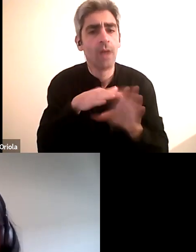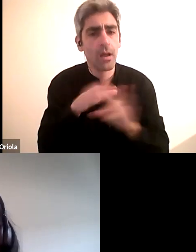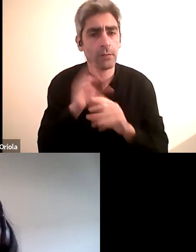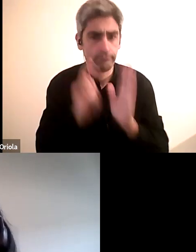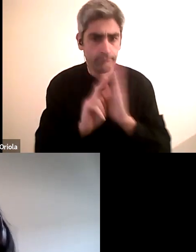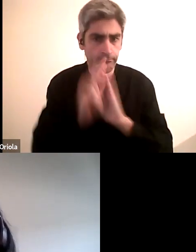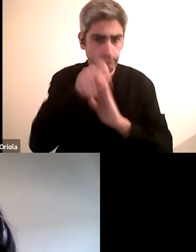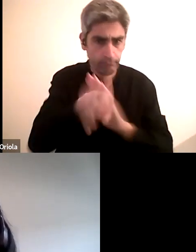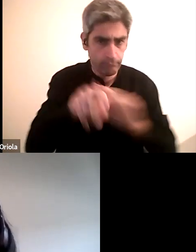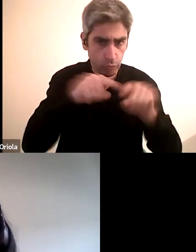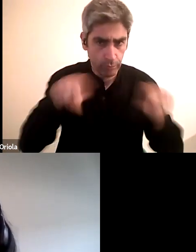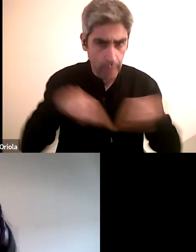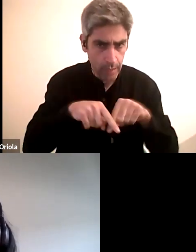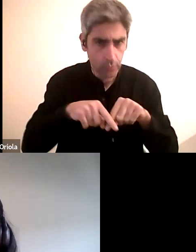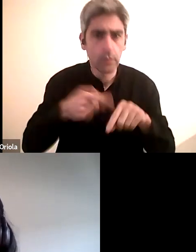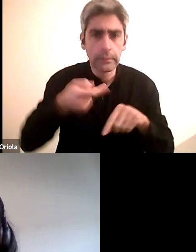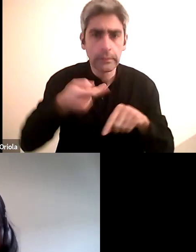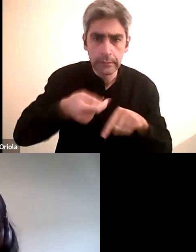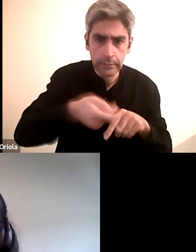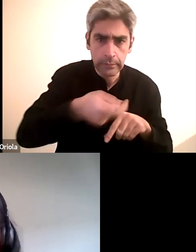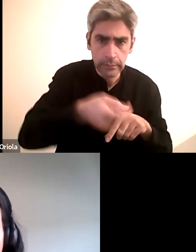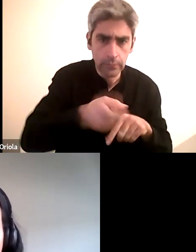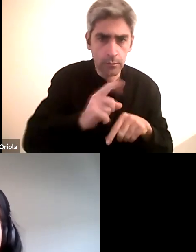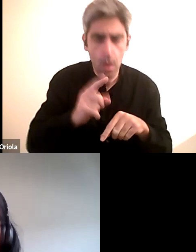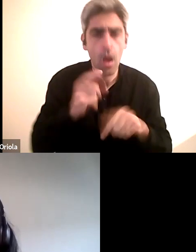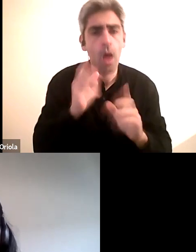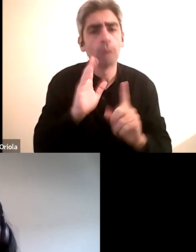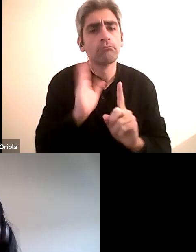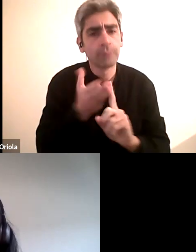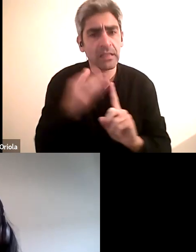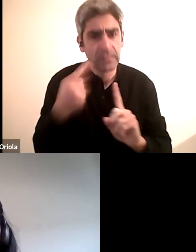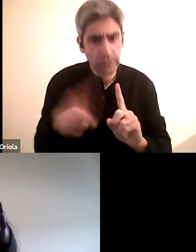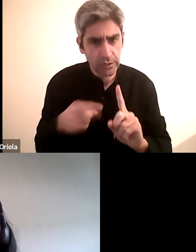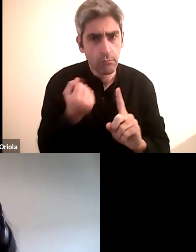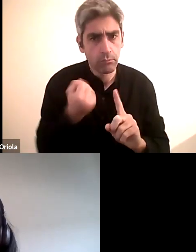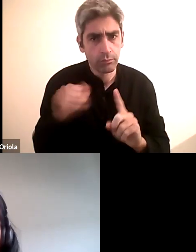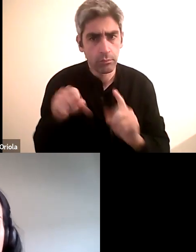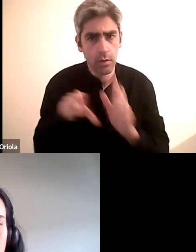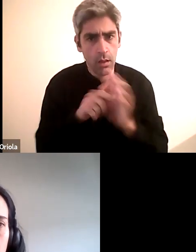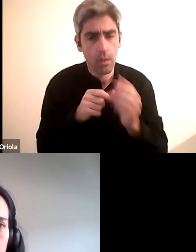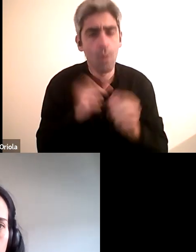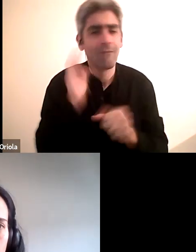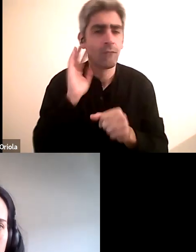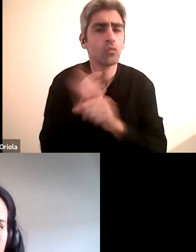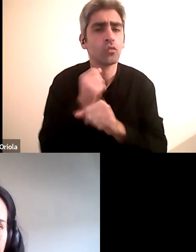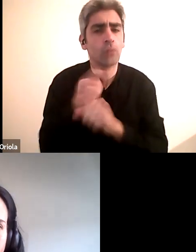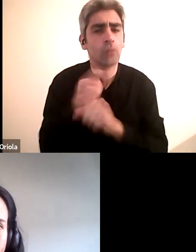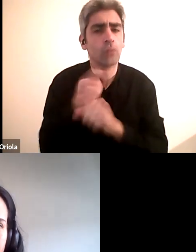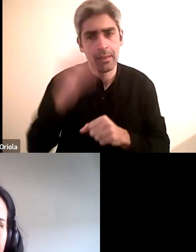Vistorias? Com que frequência? Há penalizações por incumprimento? Os funcionários têm o direito de saber dos resultados dessas